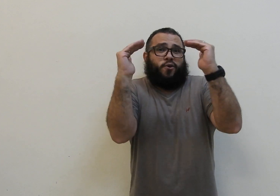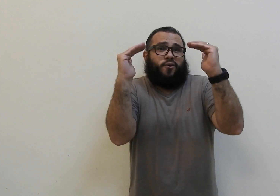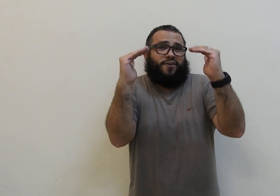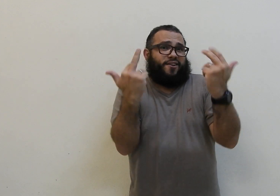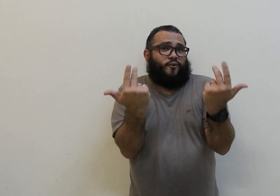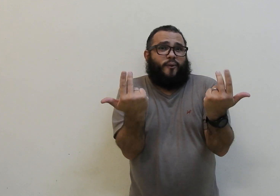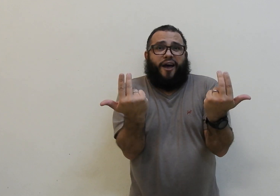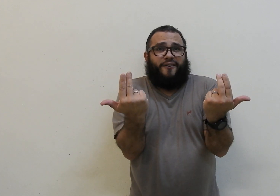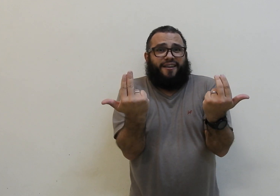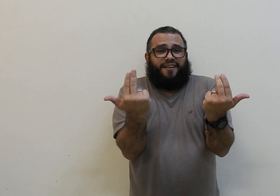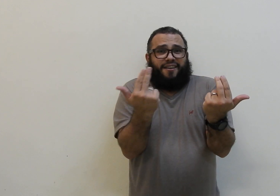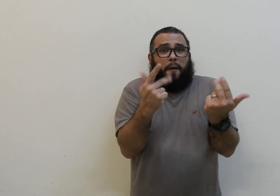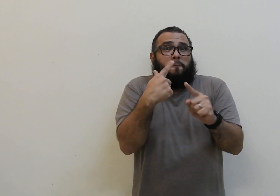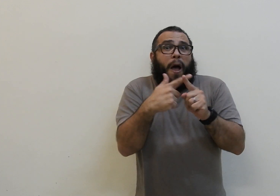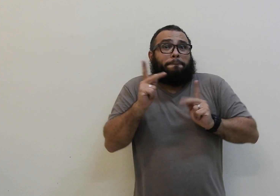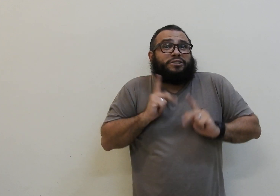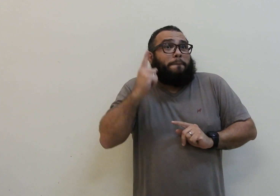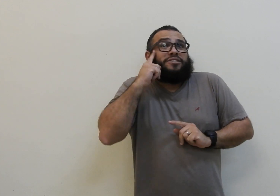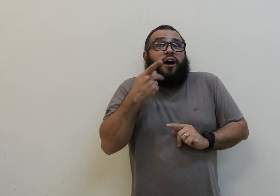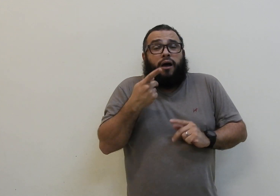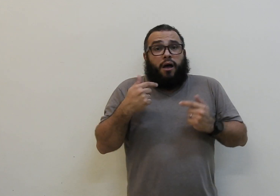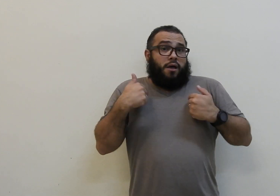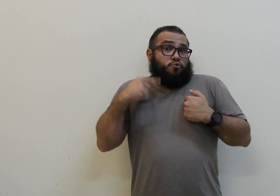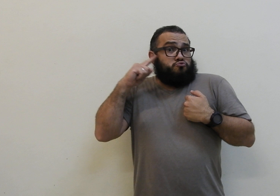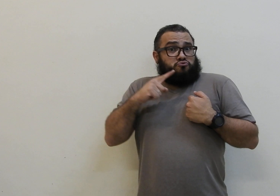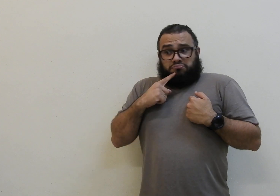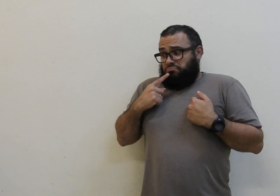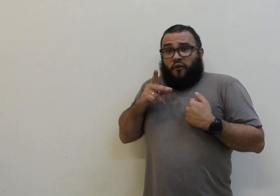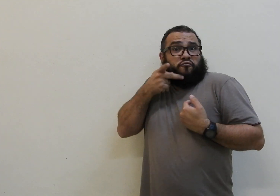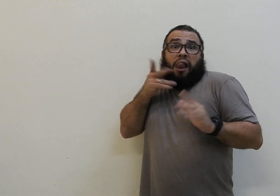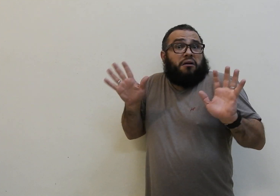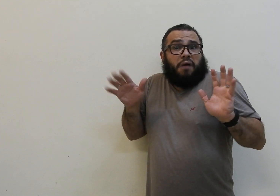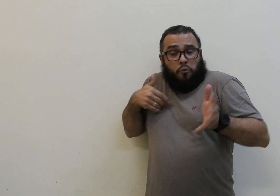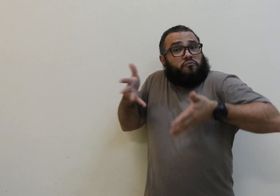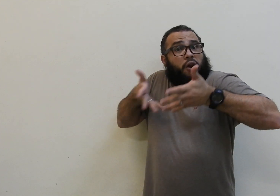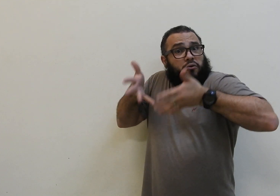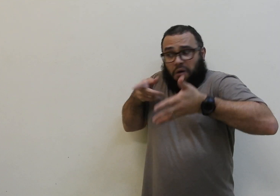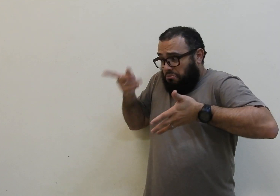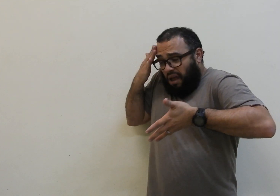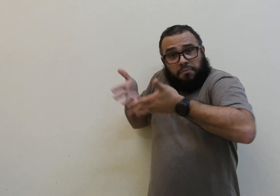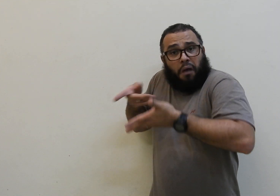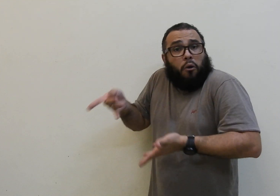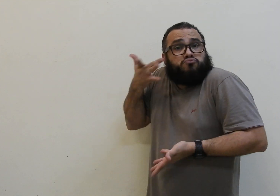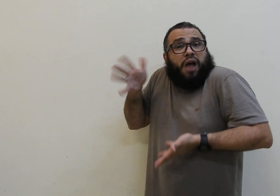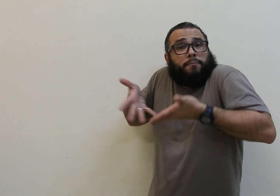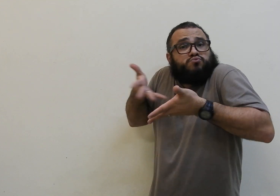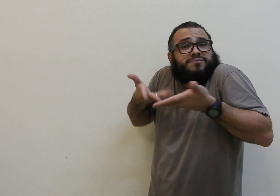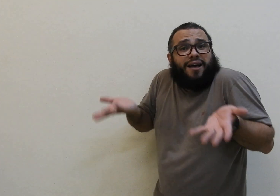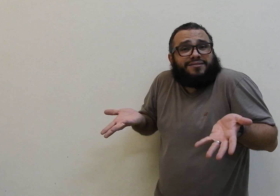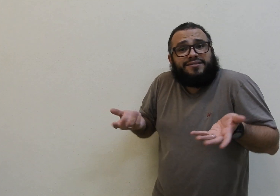bom. Então a gente pode brincar e dizer que se empatou, né? Que ela não fala de forma oral, mas ela